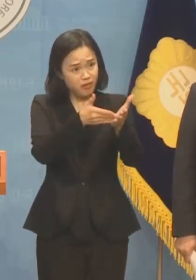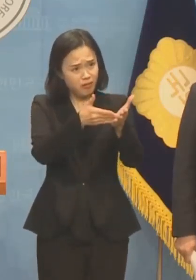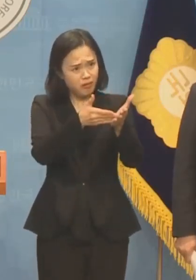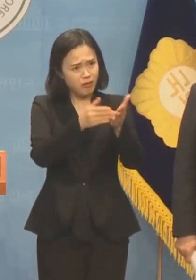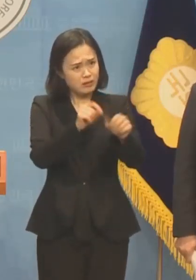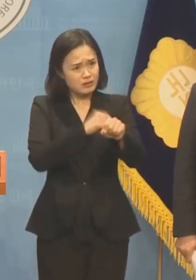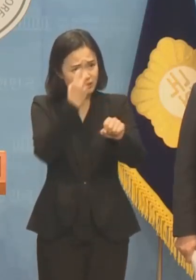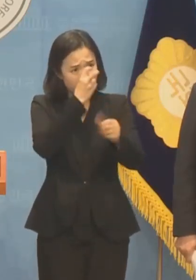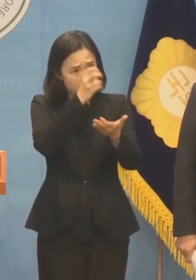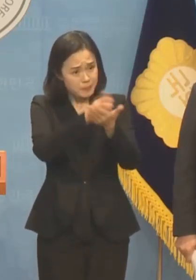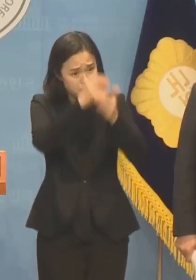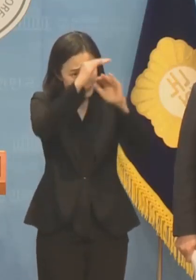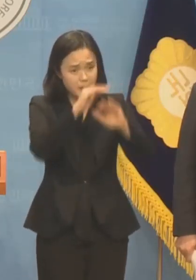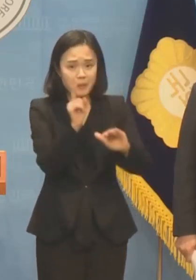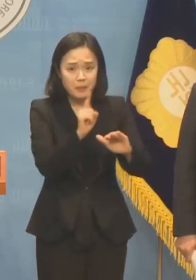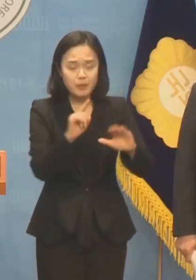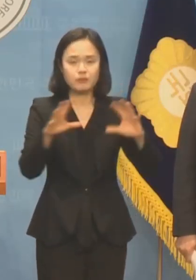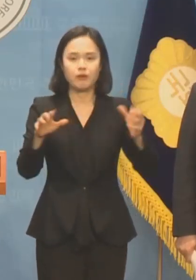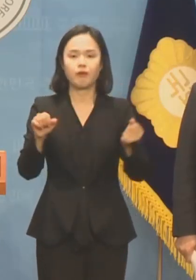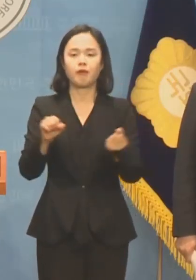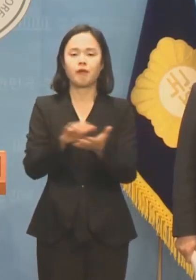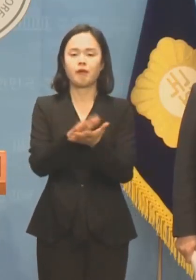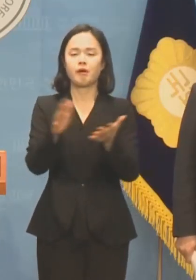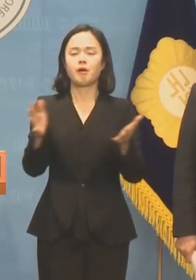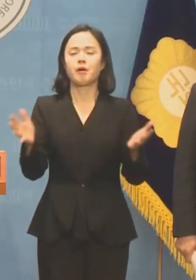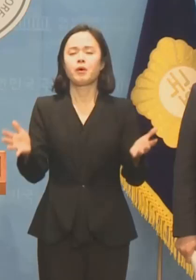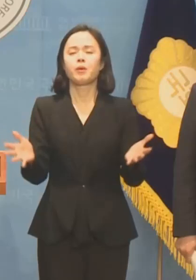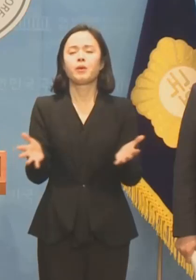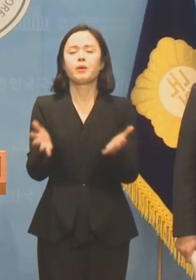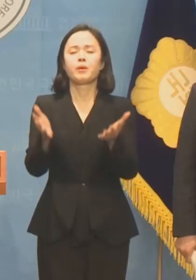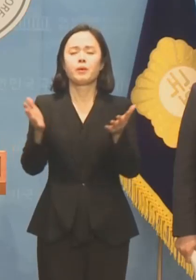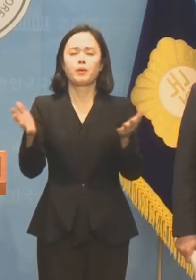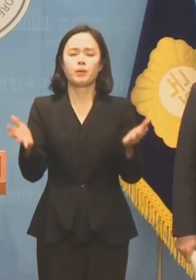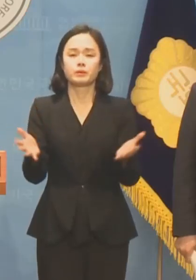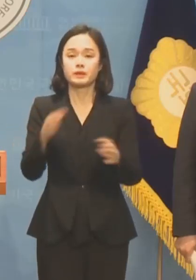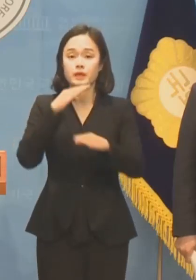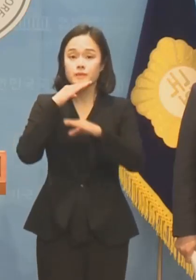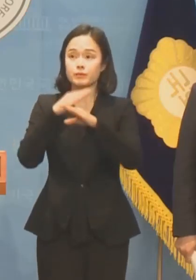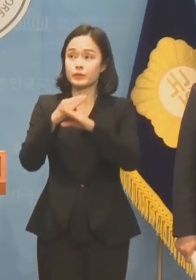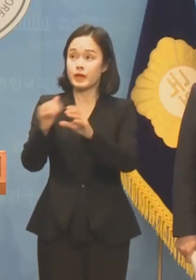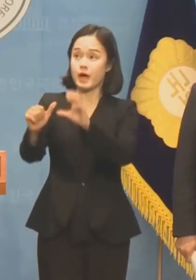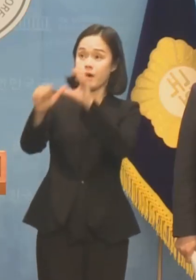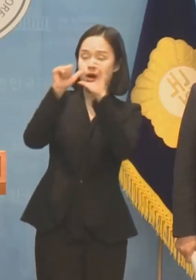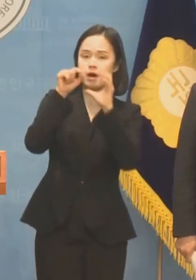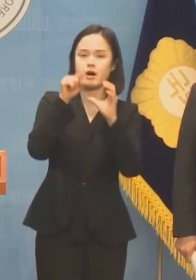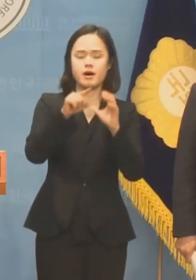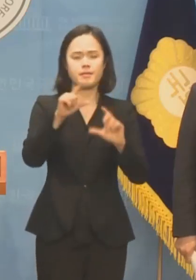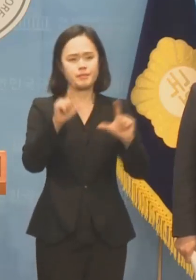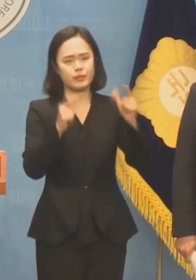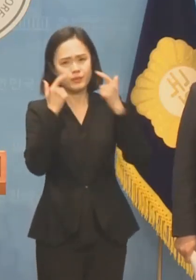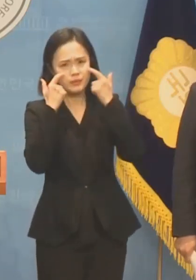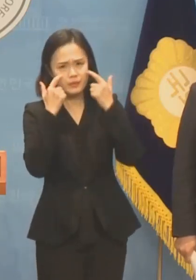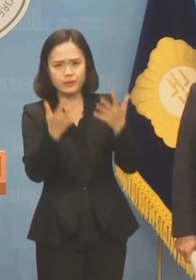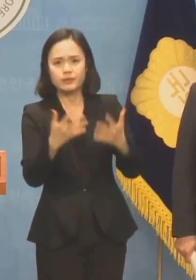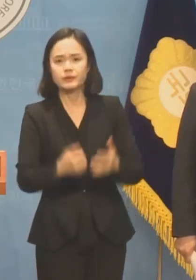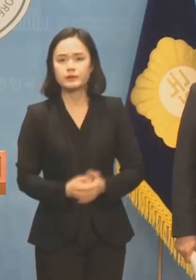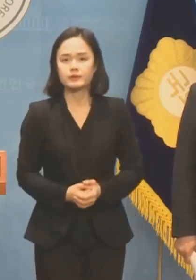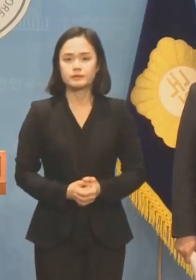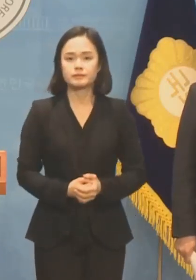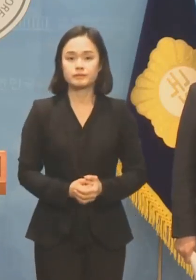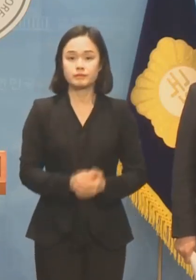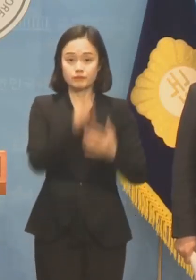내란을 조장하거나 선동의 척을 이롭게 하는 북풍몰이를 펼치고 있습니다. 정부 공식